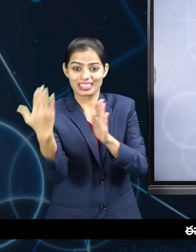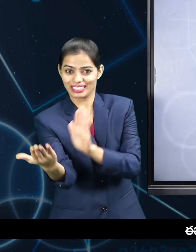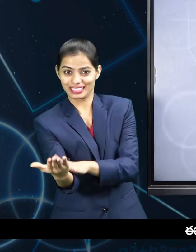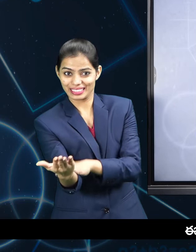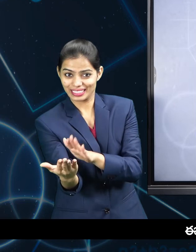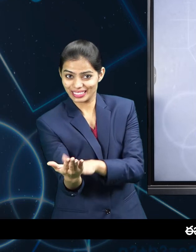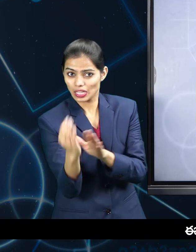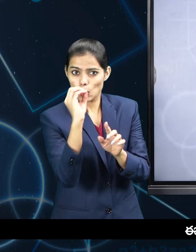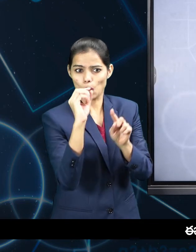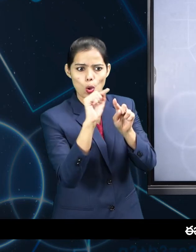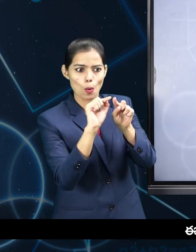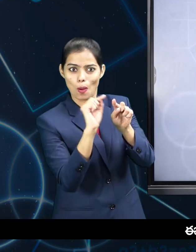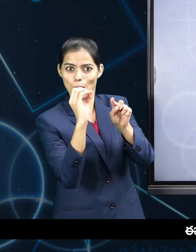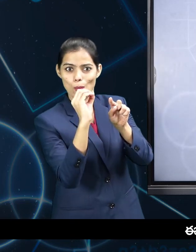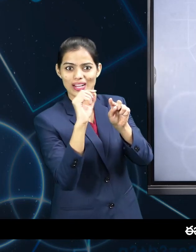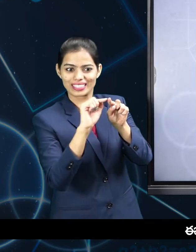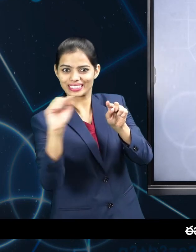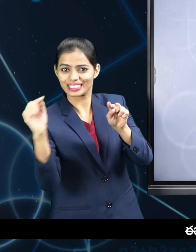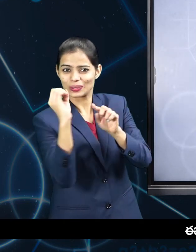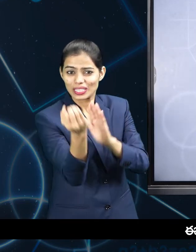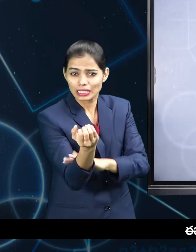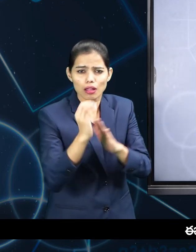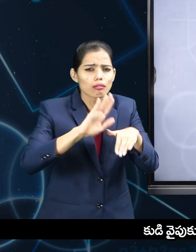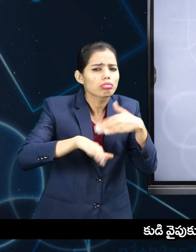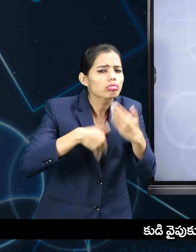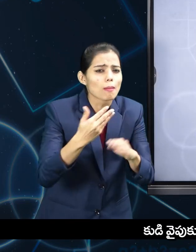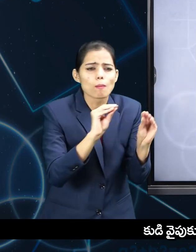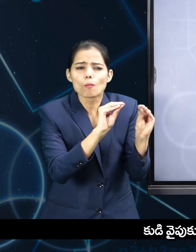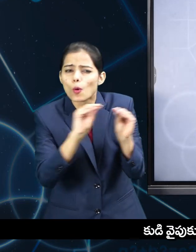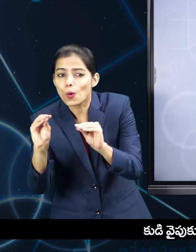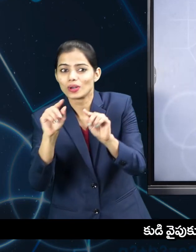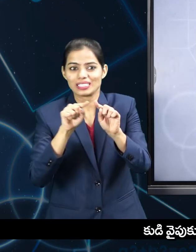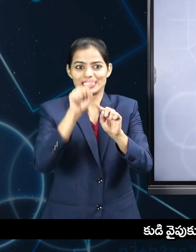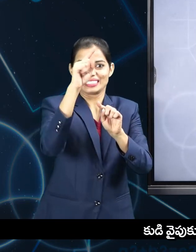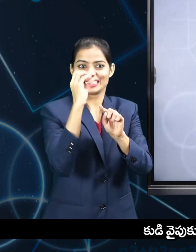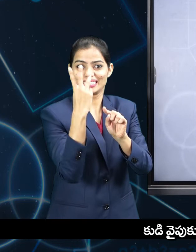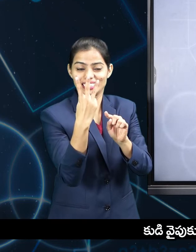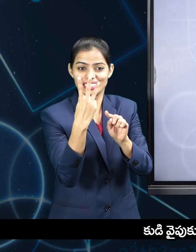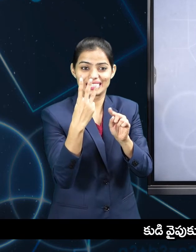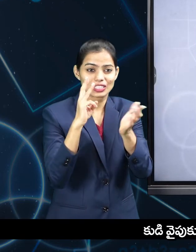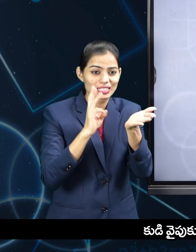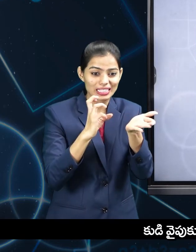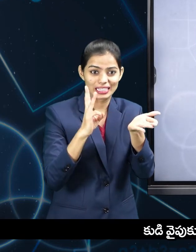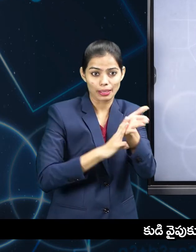అనేది 2 సెంటీమీటర్లు 0, 0 యొక్క కుడివైపుకు తరలించి ఆపై 3 సెంటీమీటర్ల